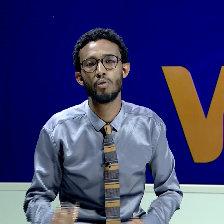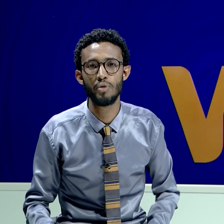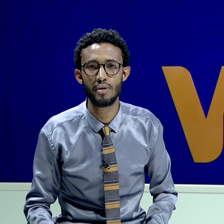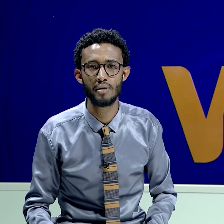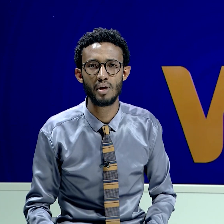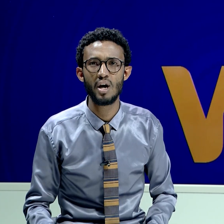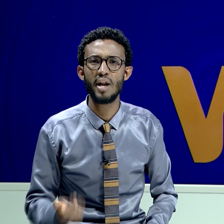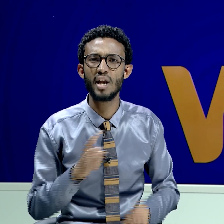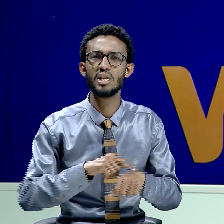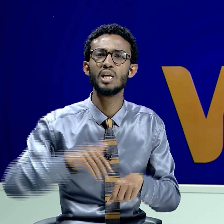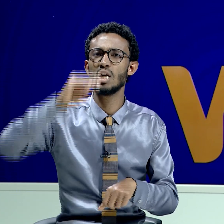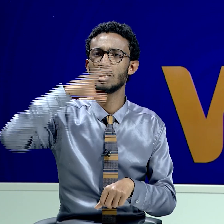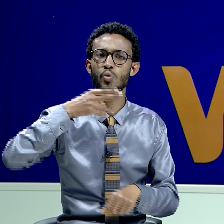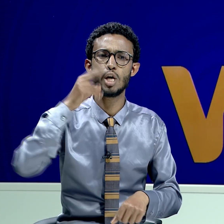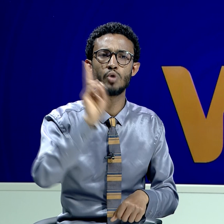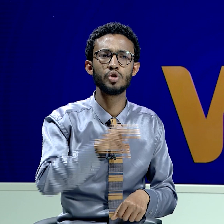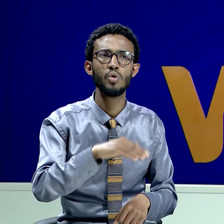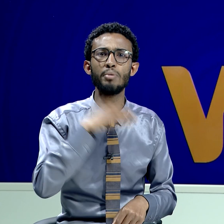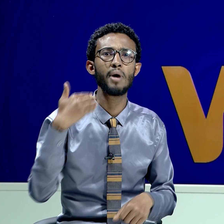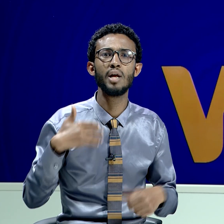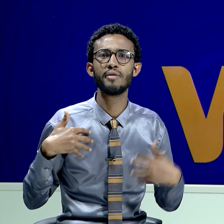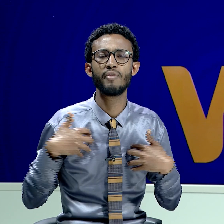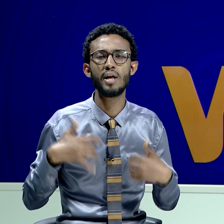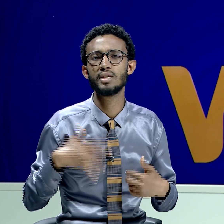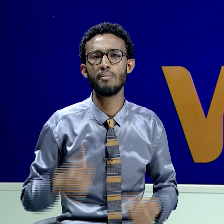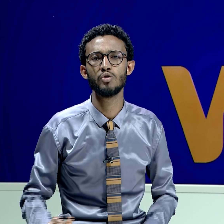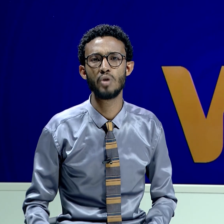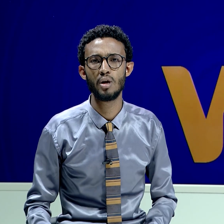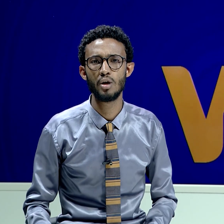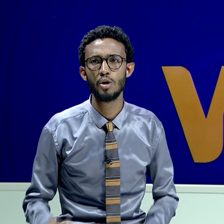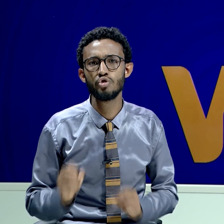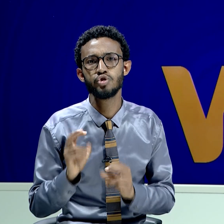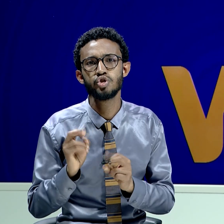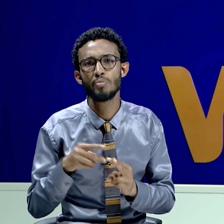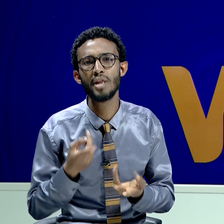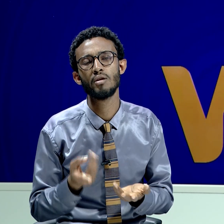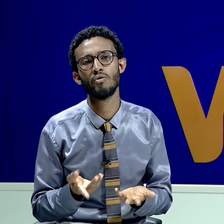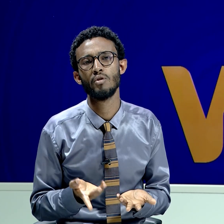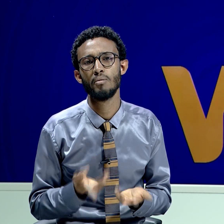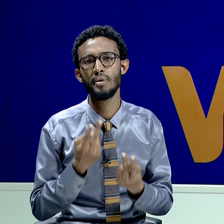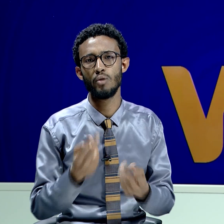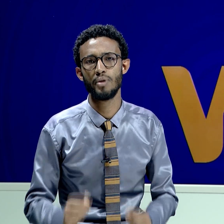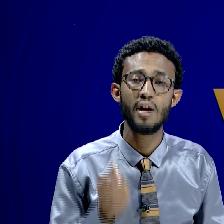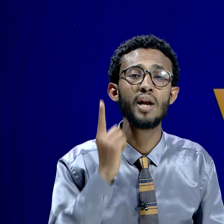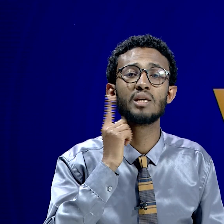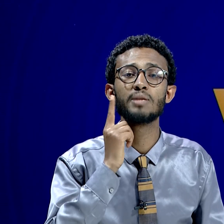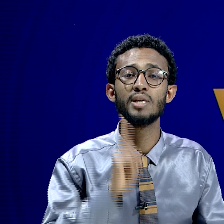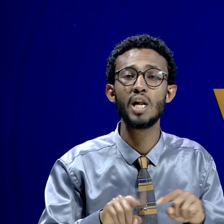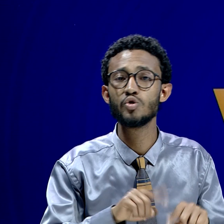مكابلوته دارك تلك سو سازوج بمالت فراتي سمان شوال وش ما متعود دارك إذا مسمى سلام شوال